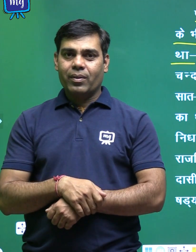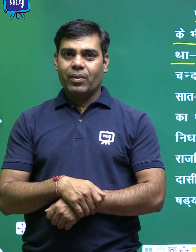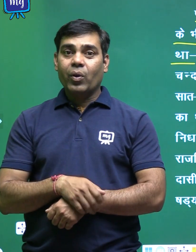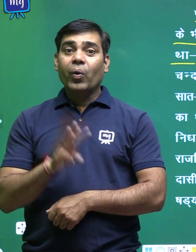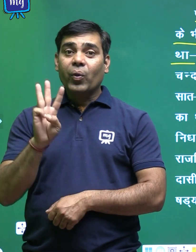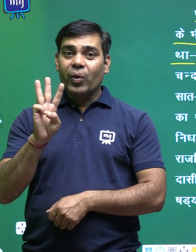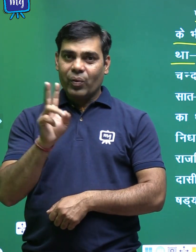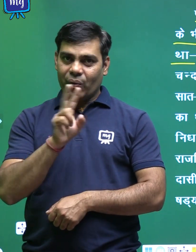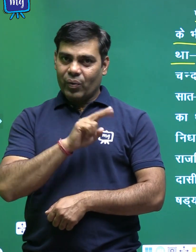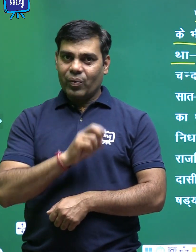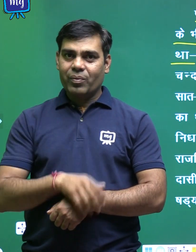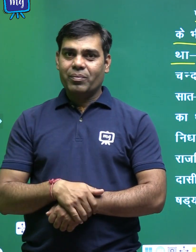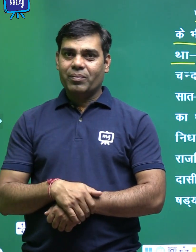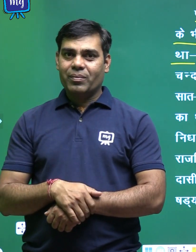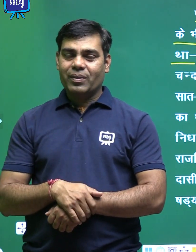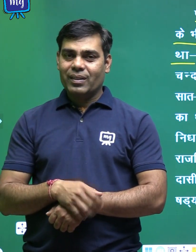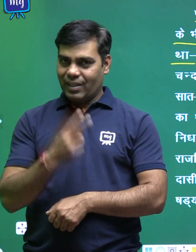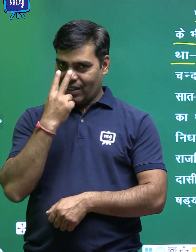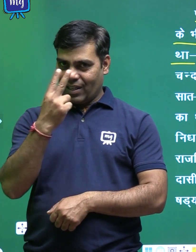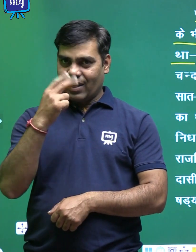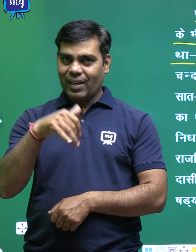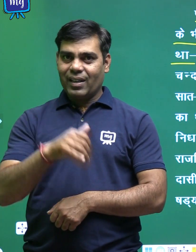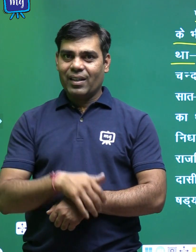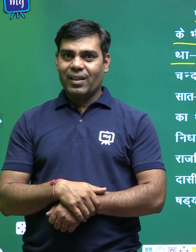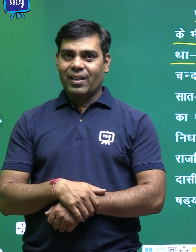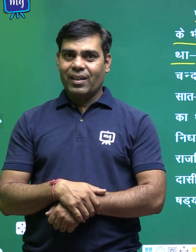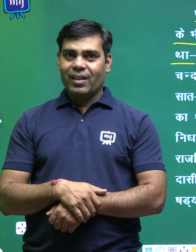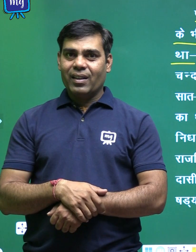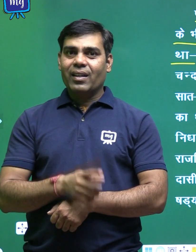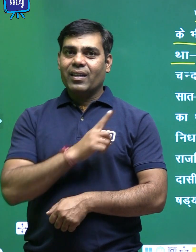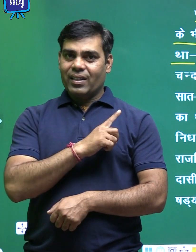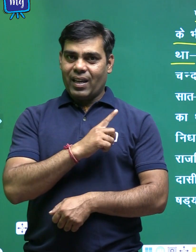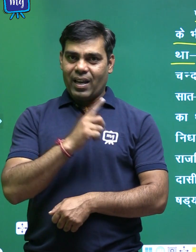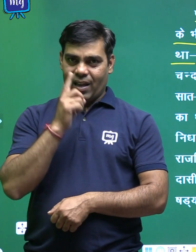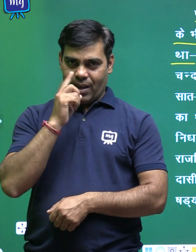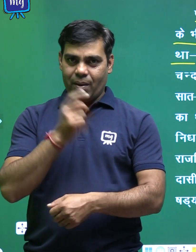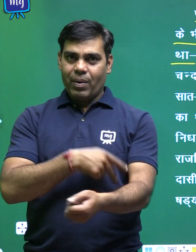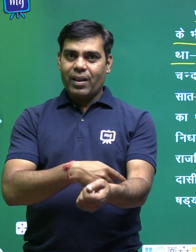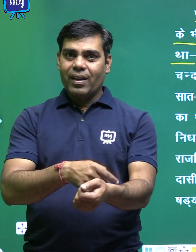तीनों को देख रहे हैं। यह पन्नाध्याय है,